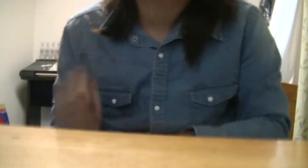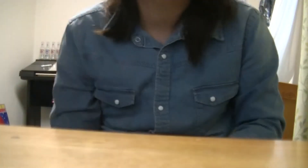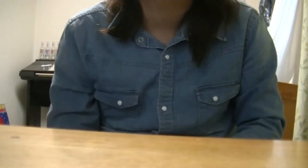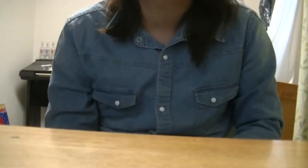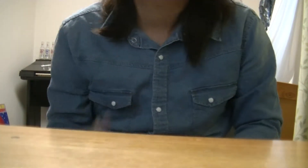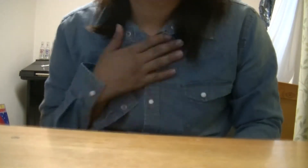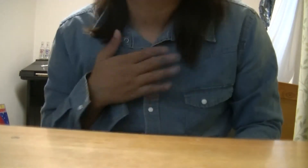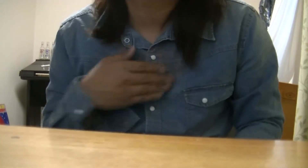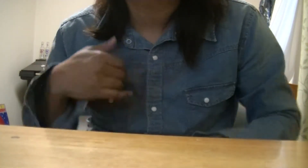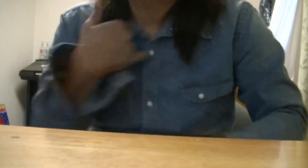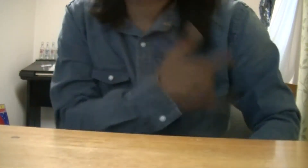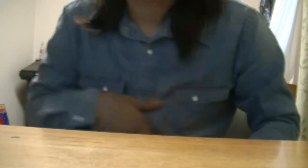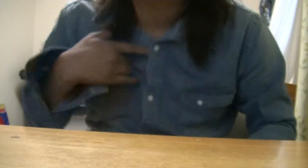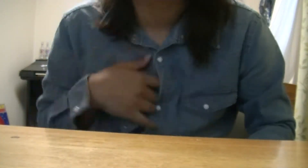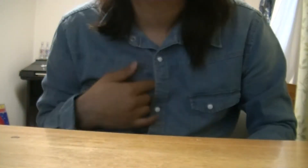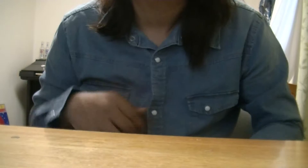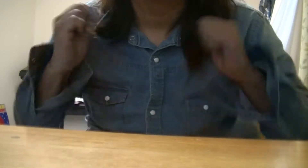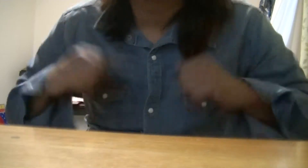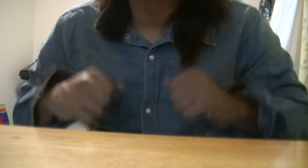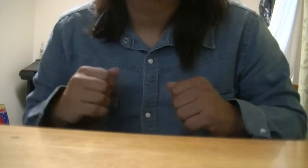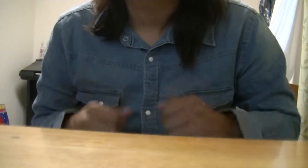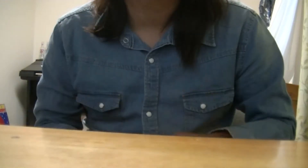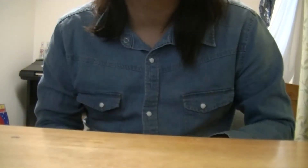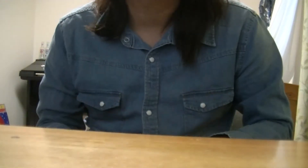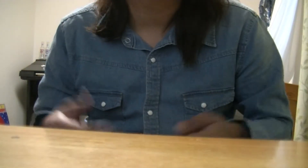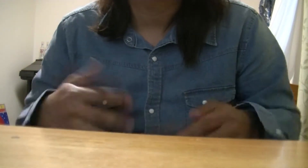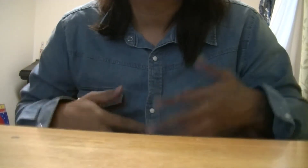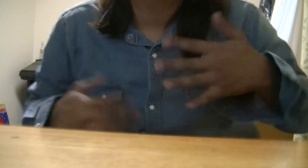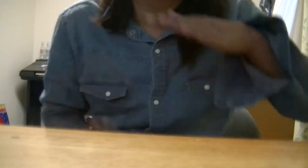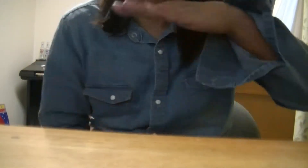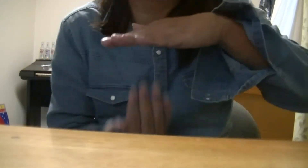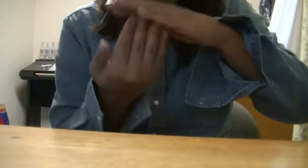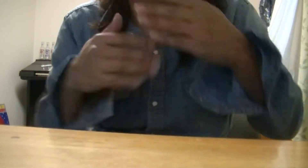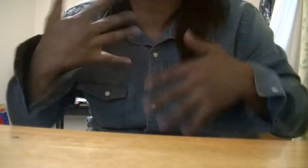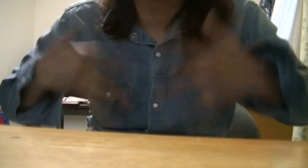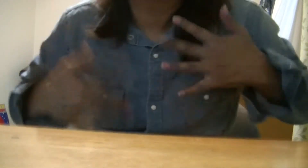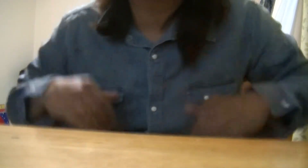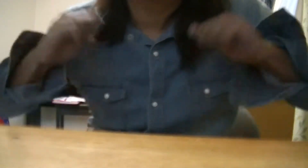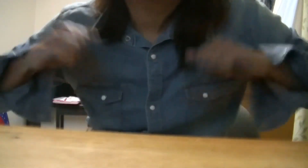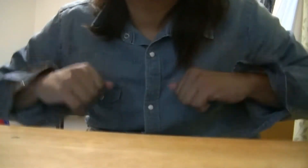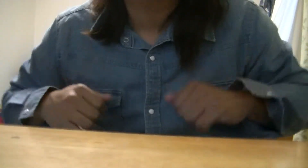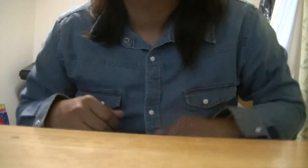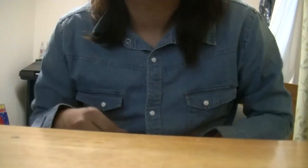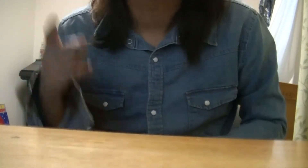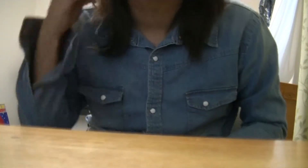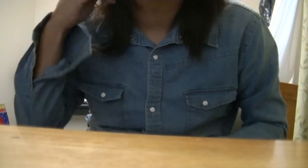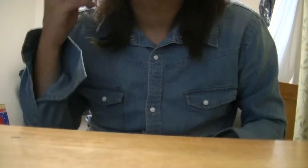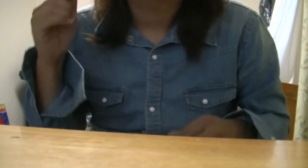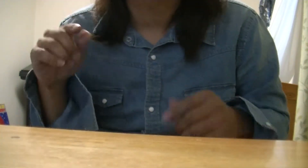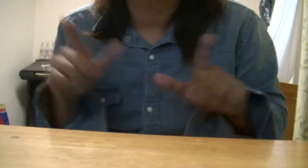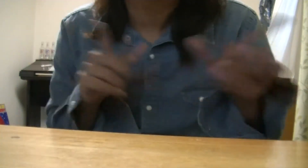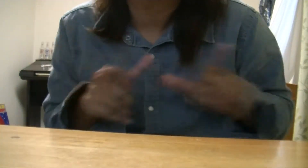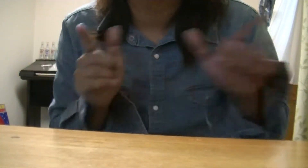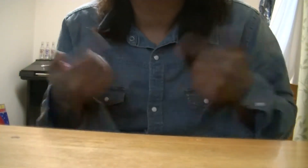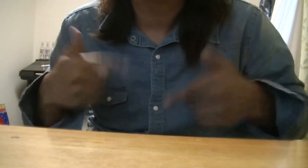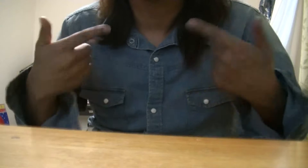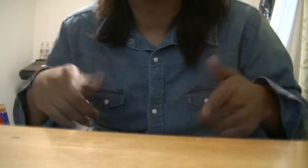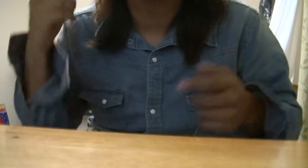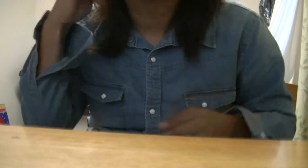の人生これからも最高な人生しかもう生きられないなって、そんな風に感じれるようになったんです。